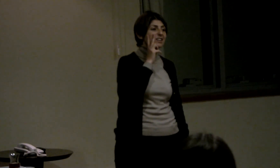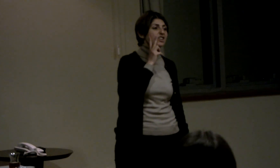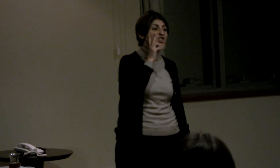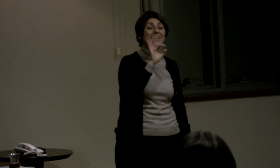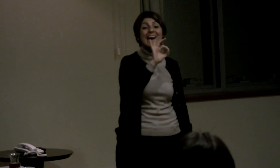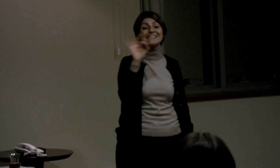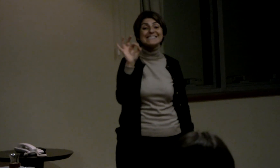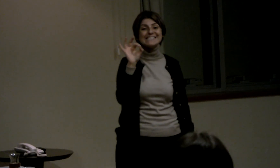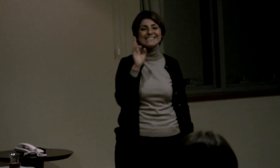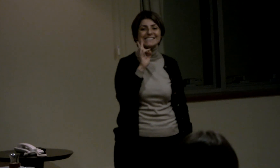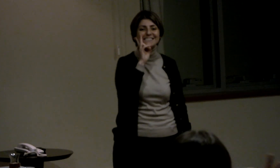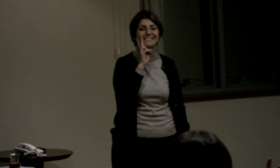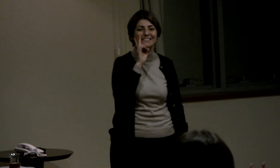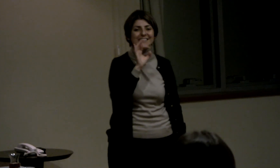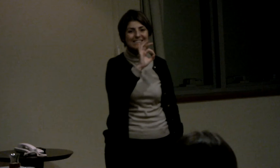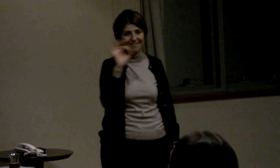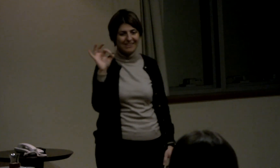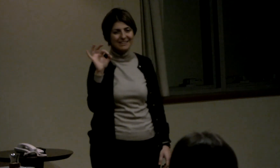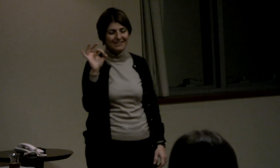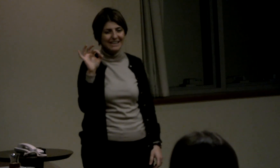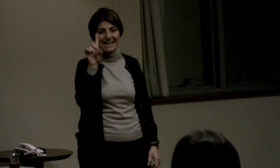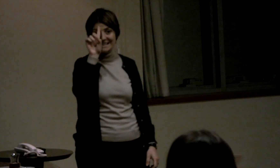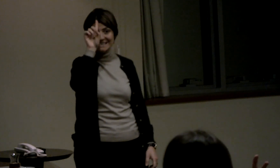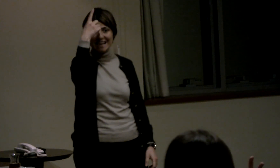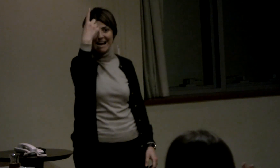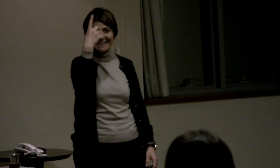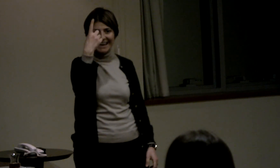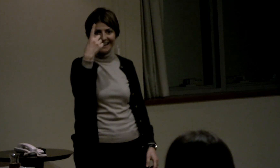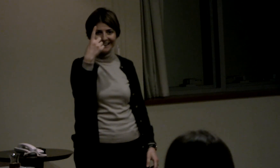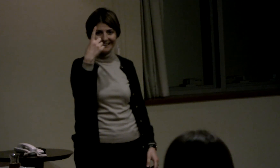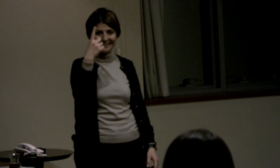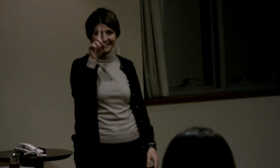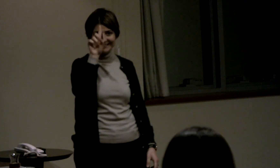Evet. Şekersiz. Evet. Sade. Tek.